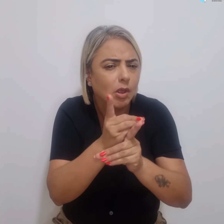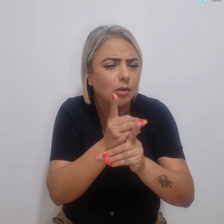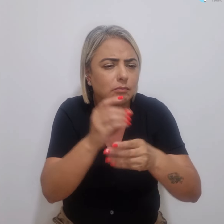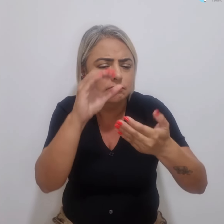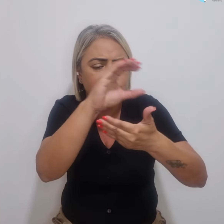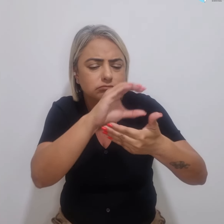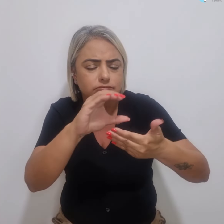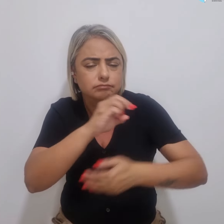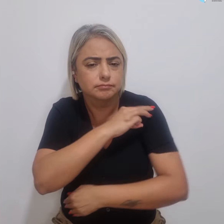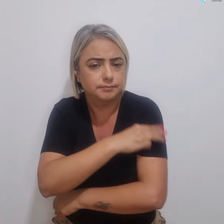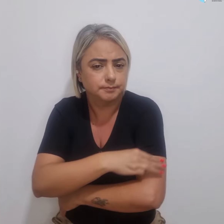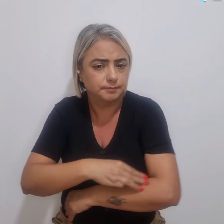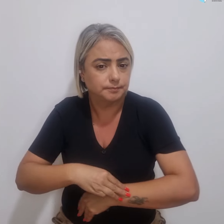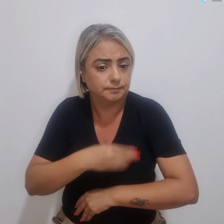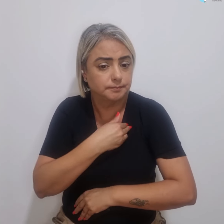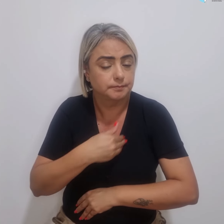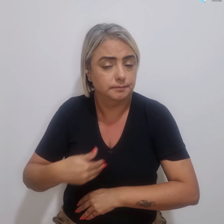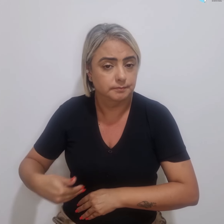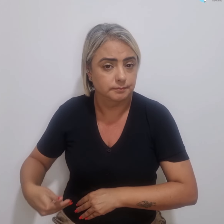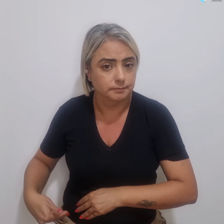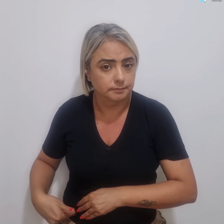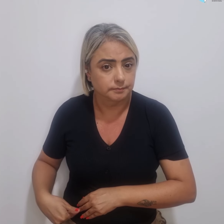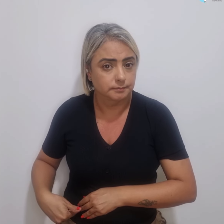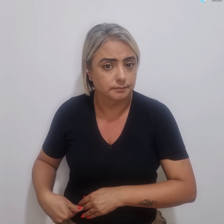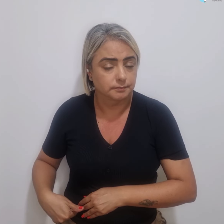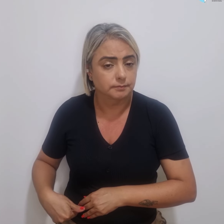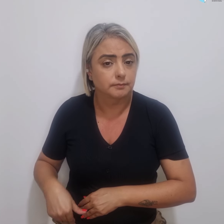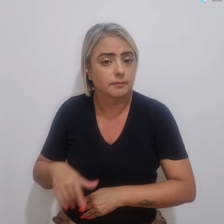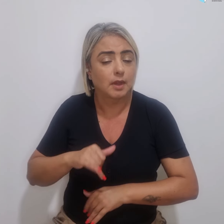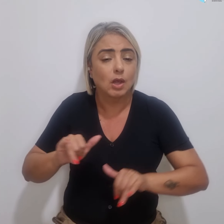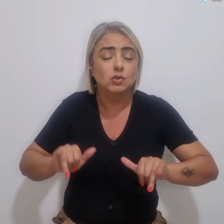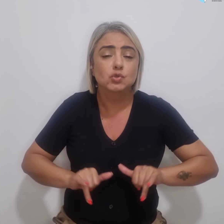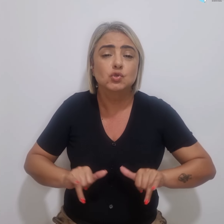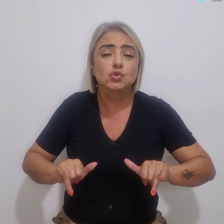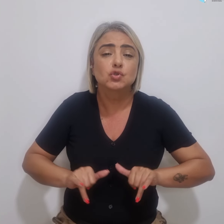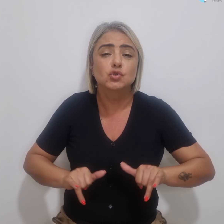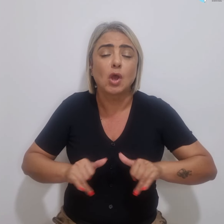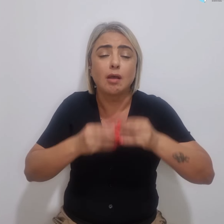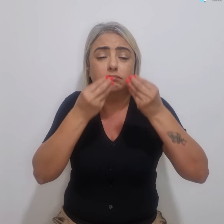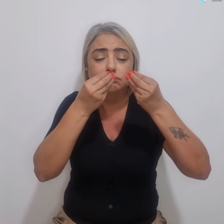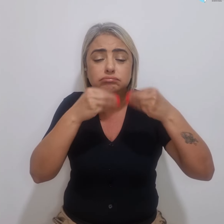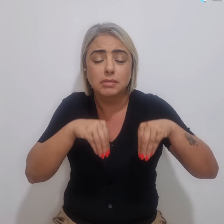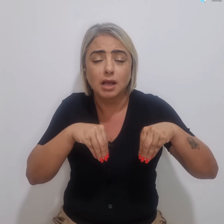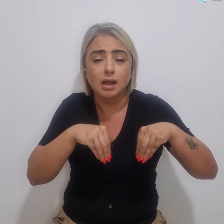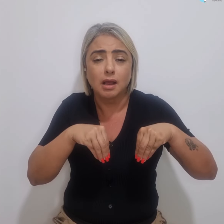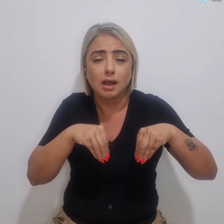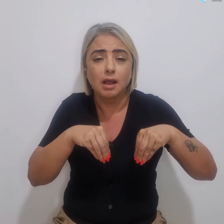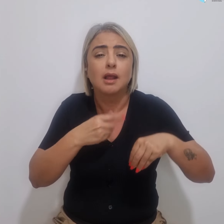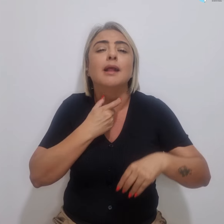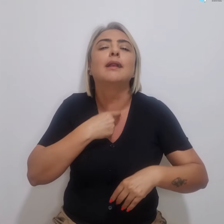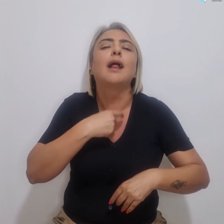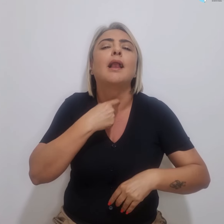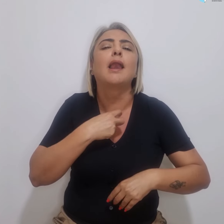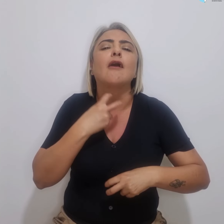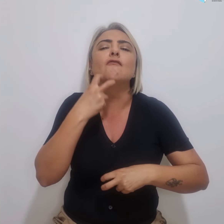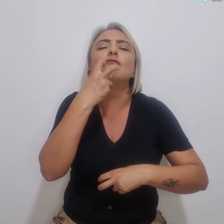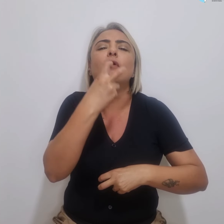Magistério Público do Distrito Federal sofre com prejuízos nas pregas vocais, distúrbios